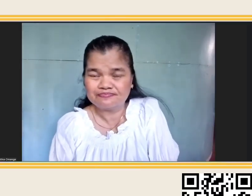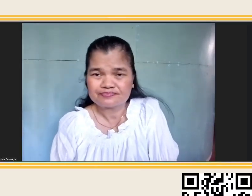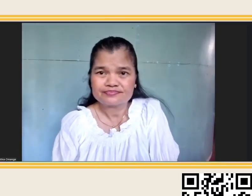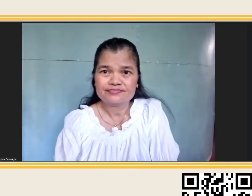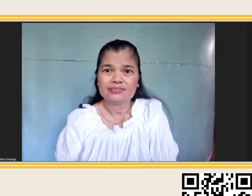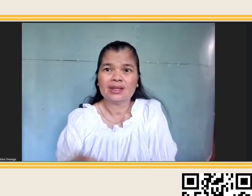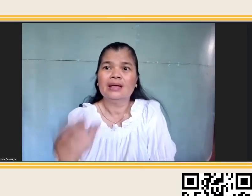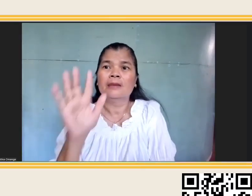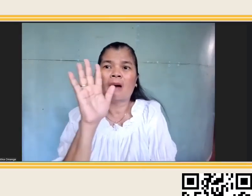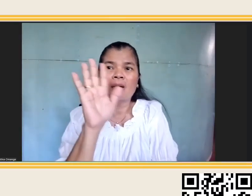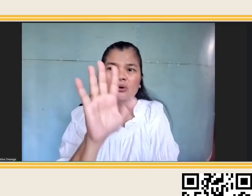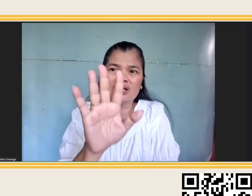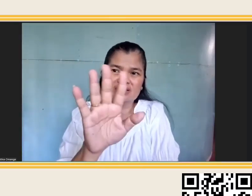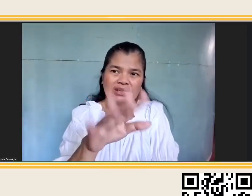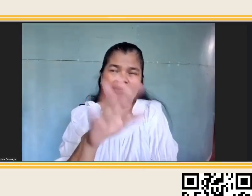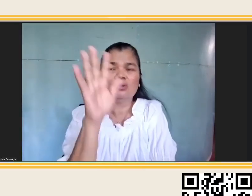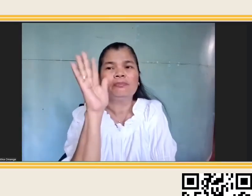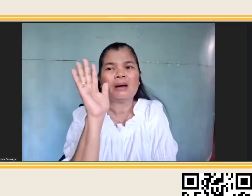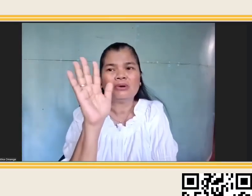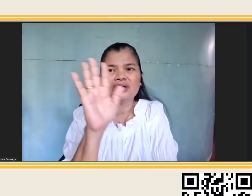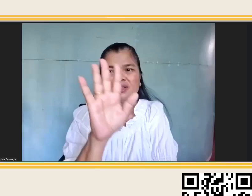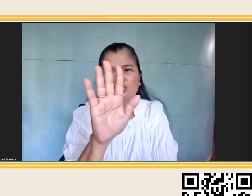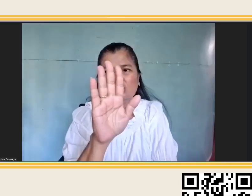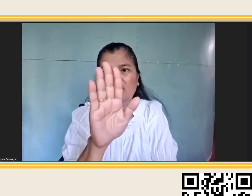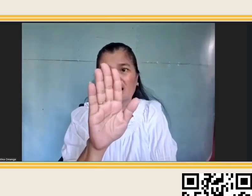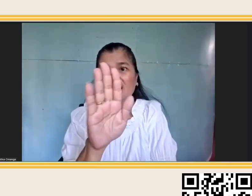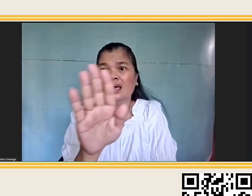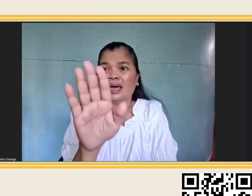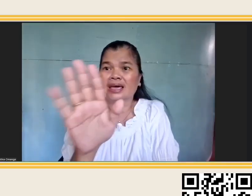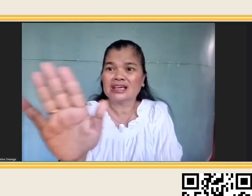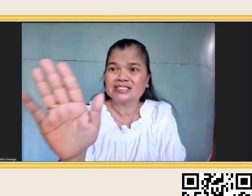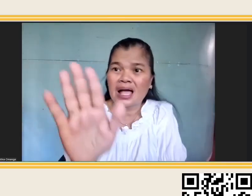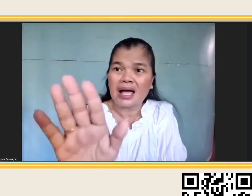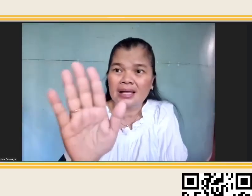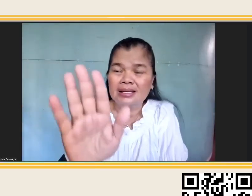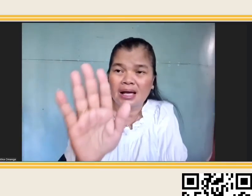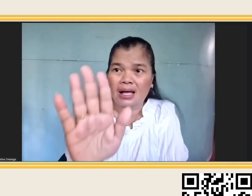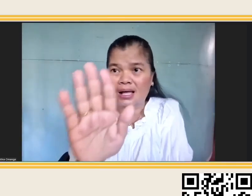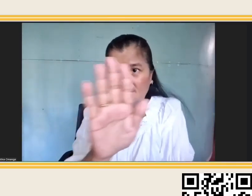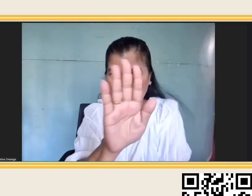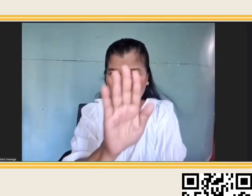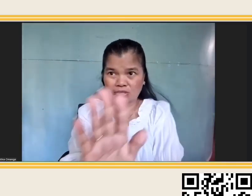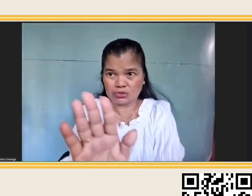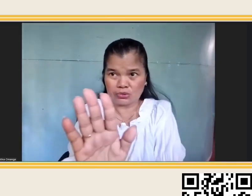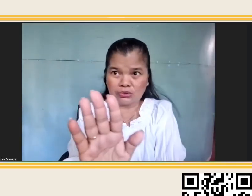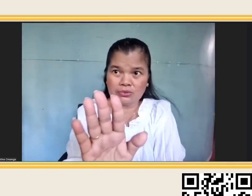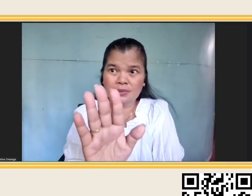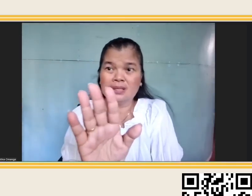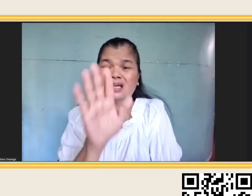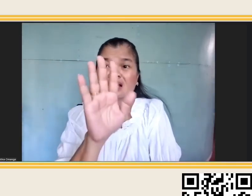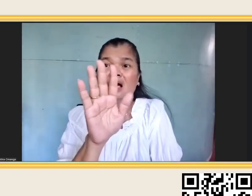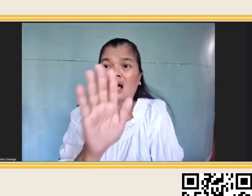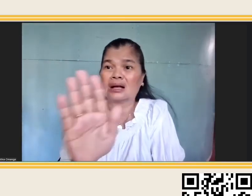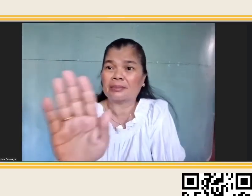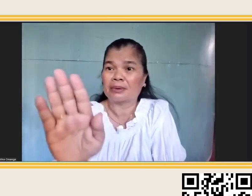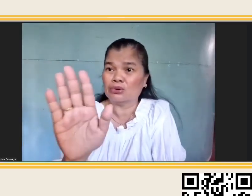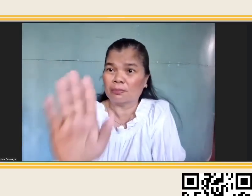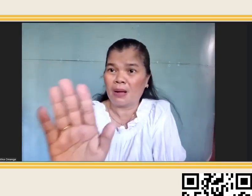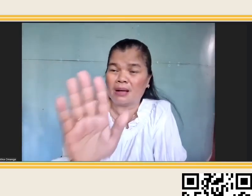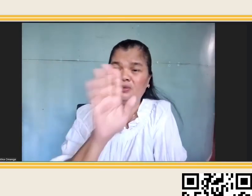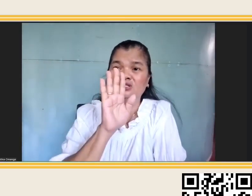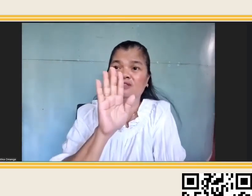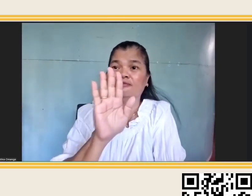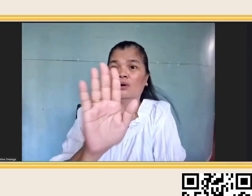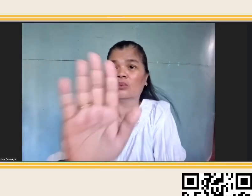orientation. Palm orientation. Yung palm orientation naman is saan nakatapat yung Saan nakaharap ang